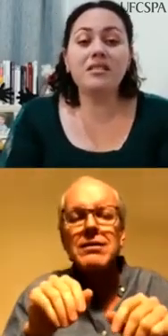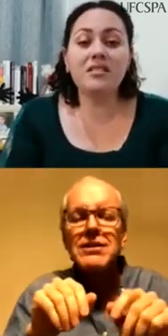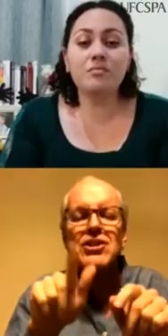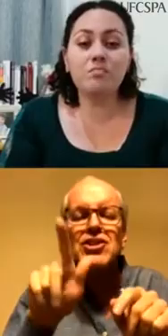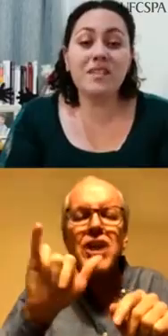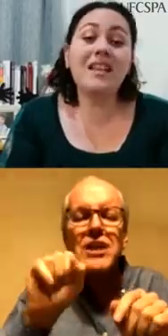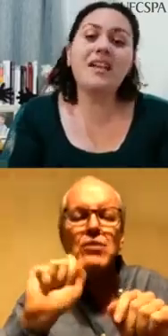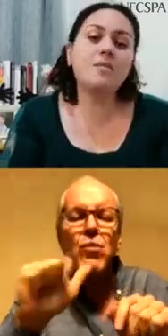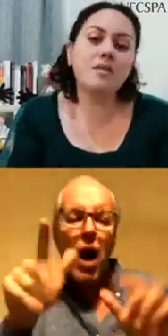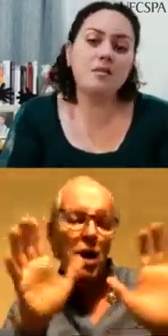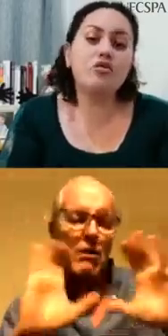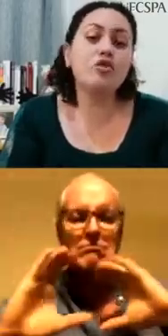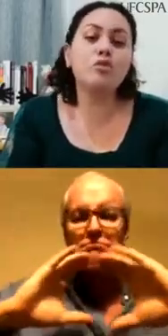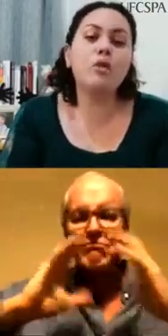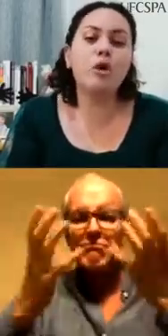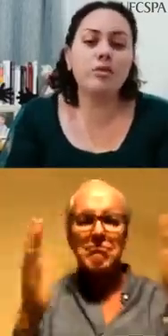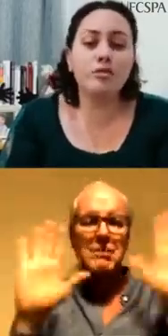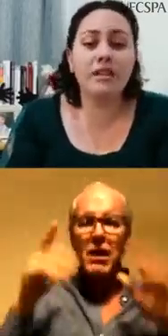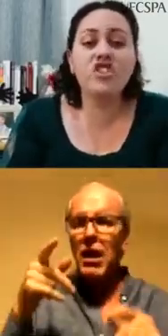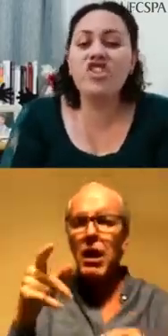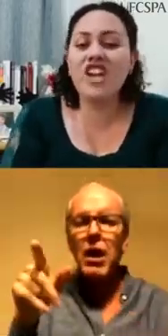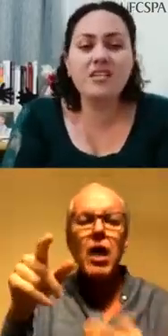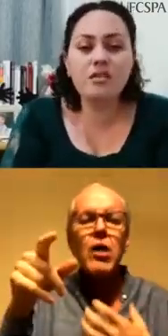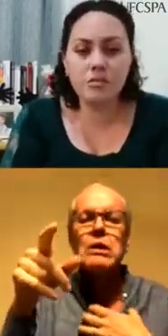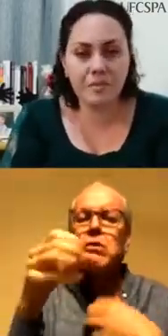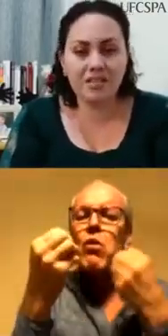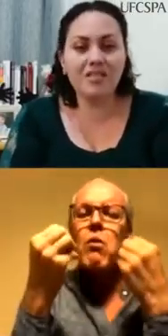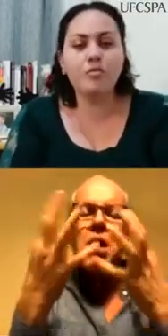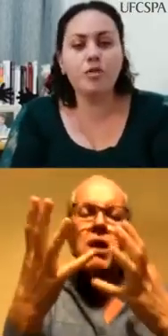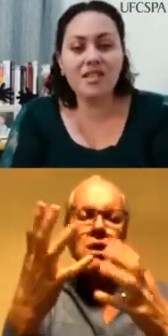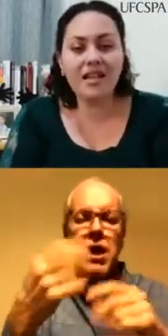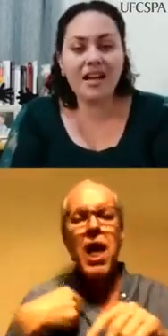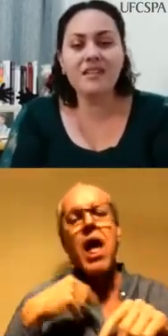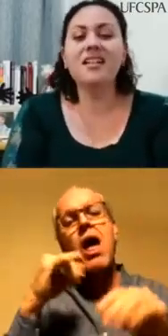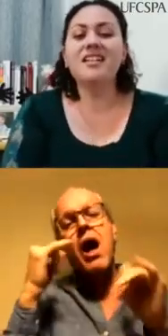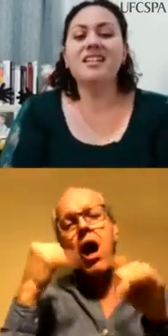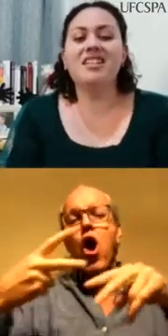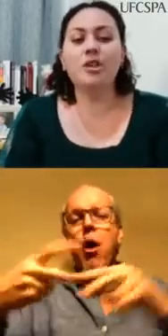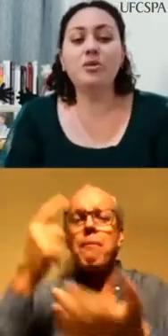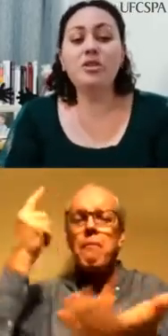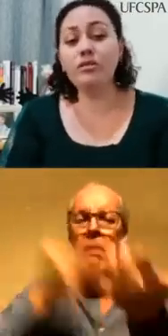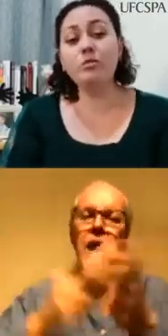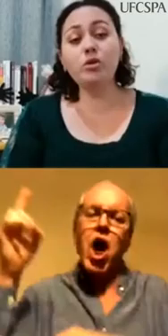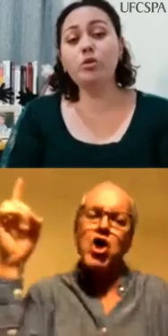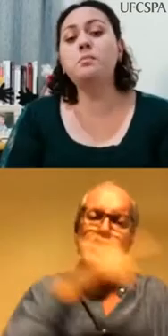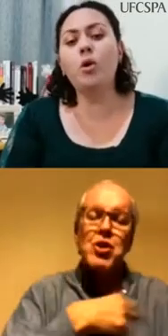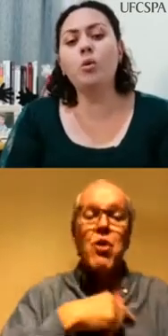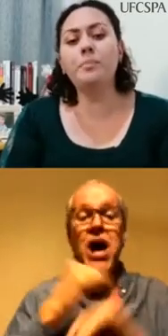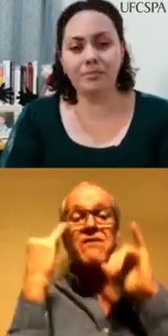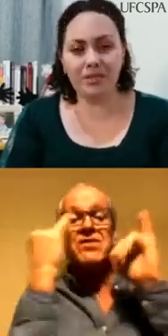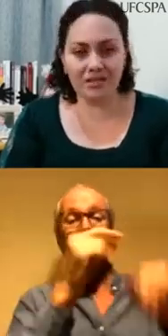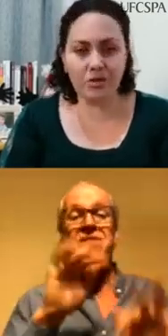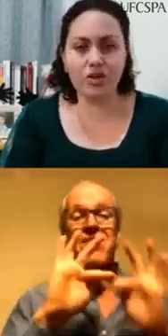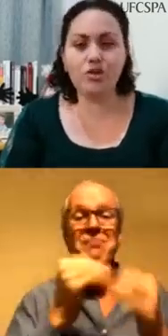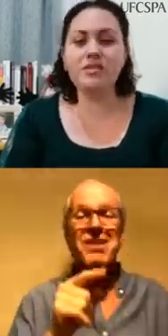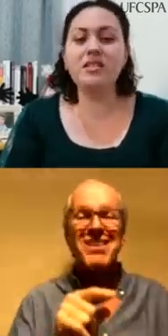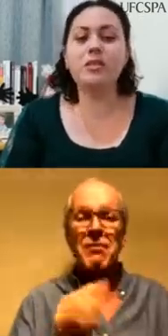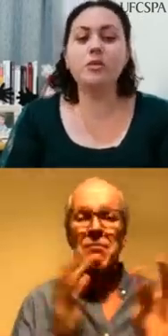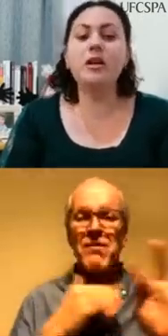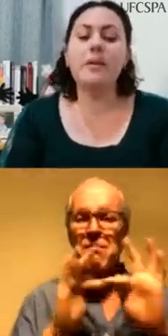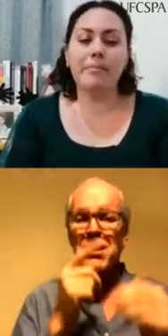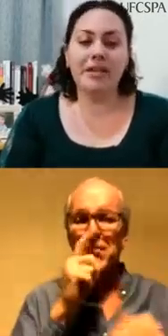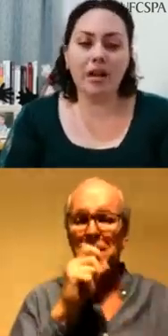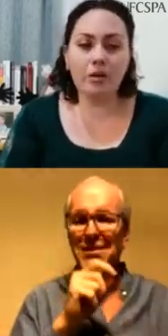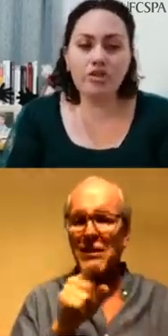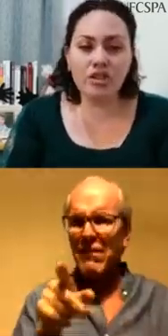mim sinais, por exemplo, de futebol, ele usava gestos para tentar me mostrar. Então, isso foi muito bom para mim. Então, a gente